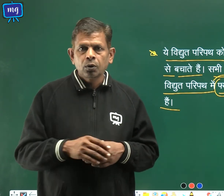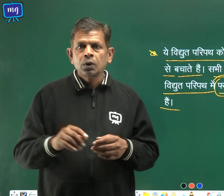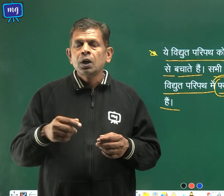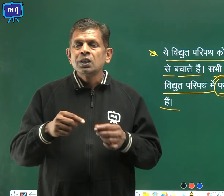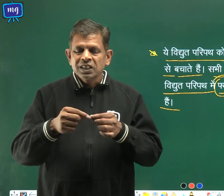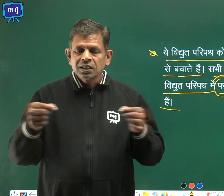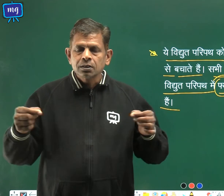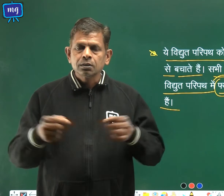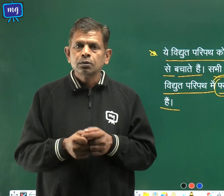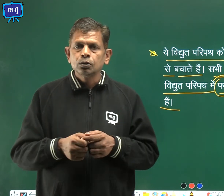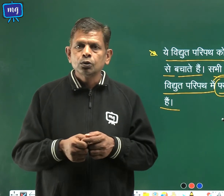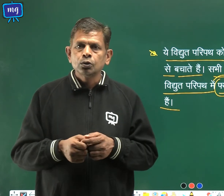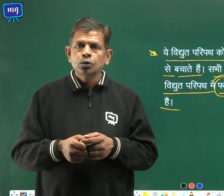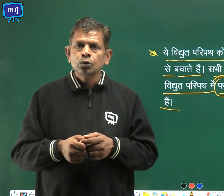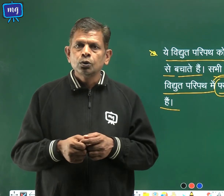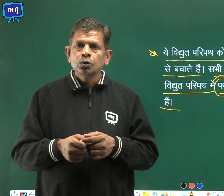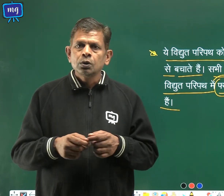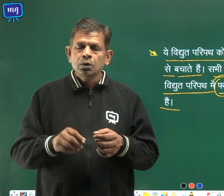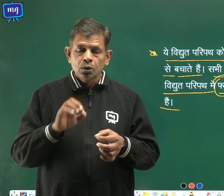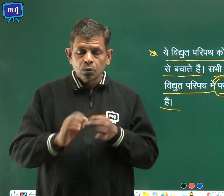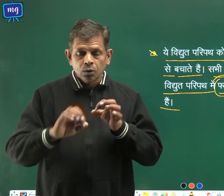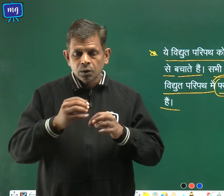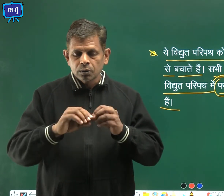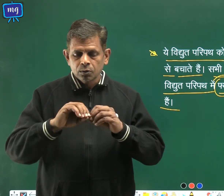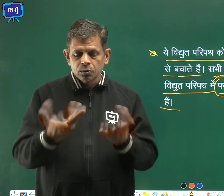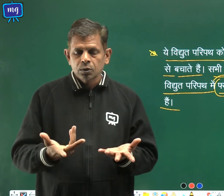तार पिघलकर टूट जाते हैं,